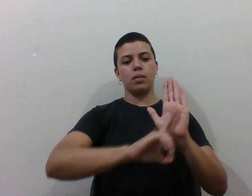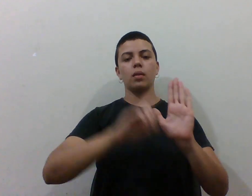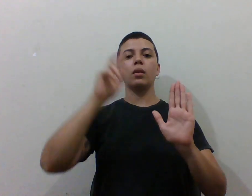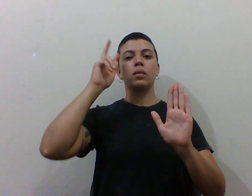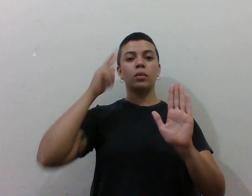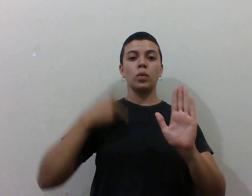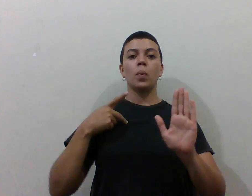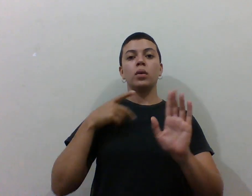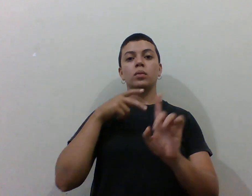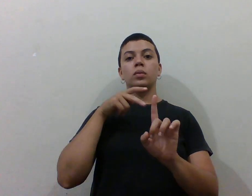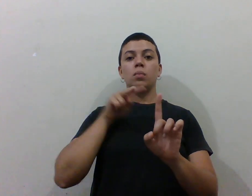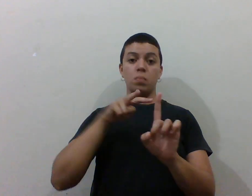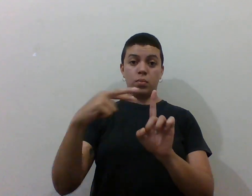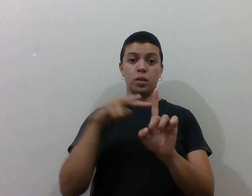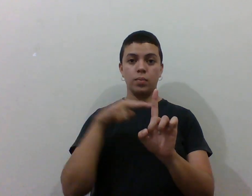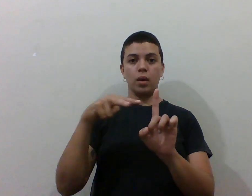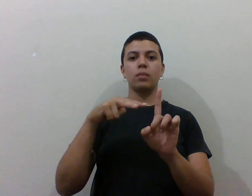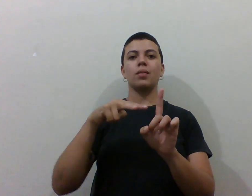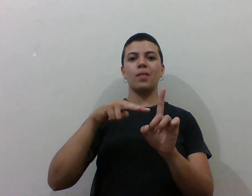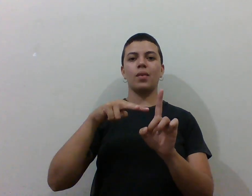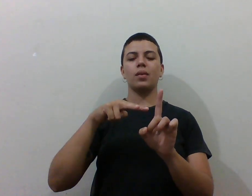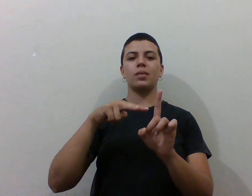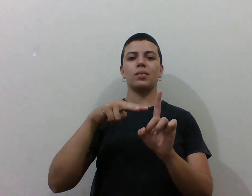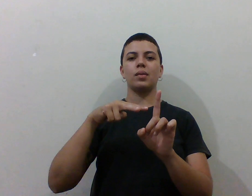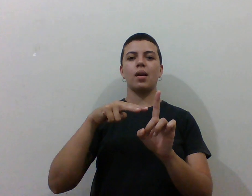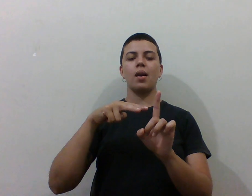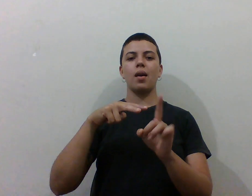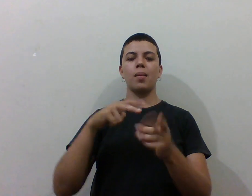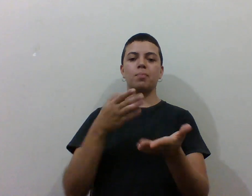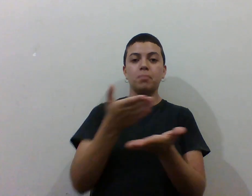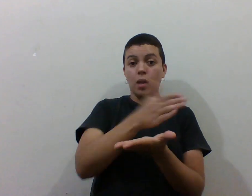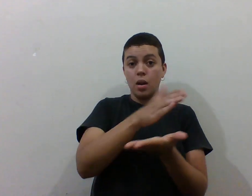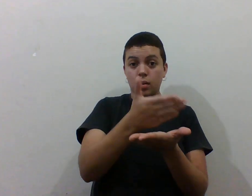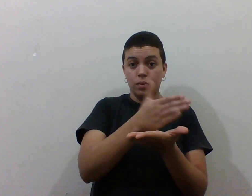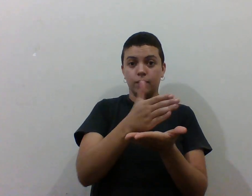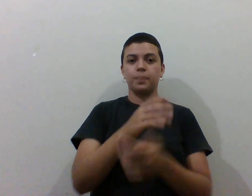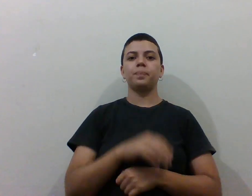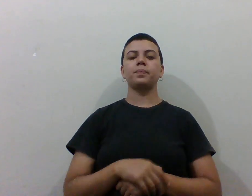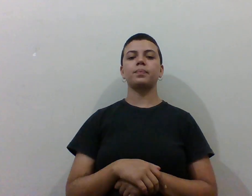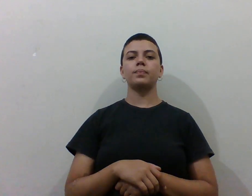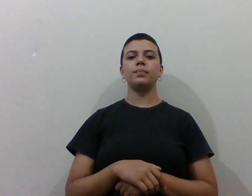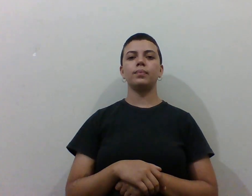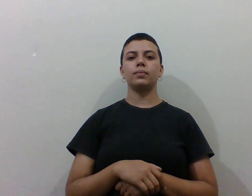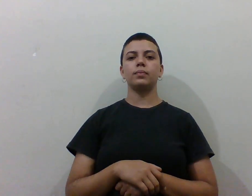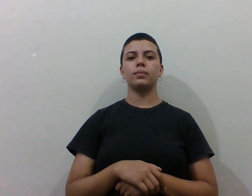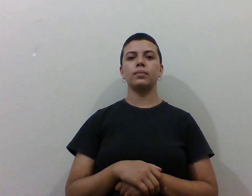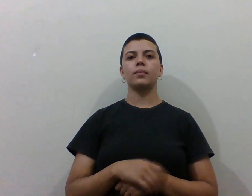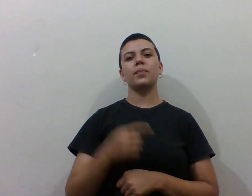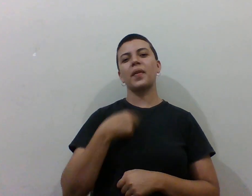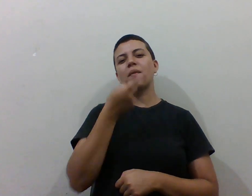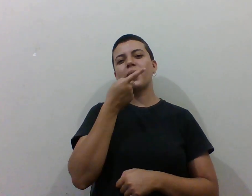transversal e aí quando eu digo que às vezes a diretriz curricular não é suficiente sozinha obviamente para nos dizer como